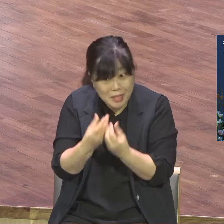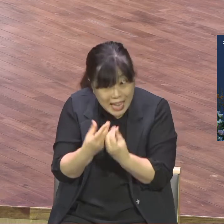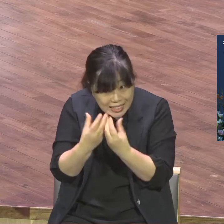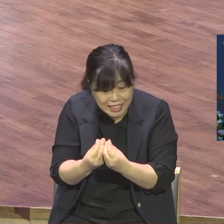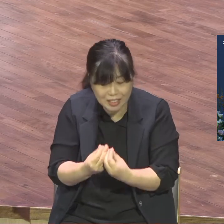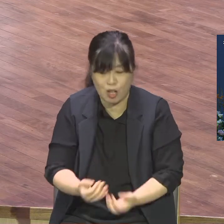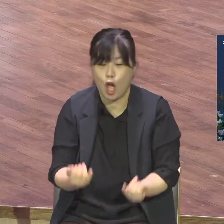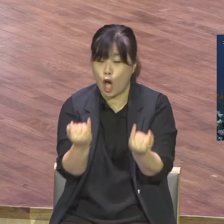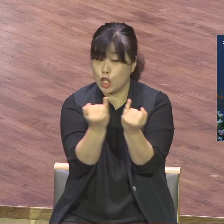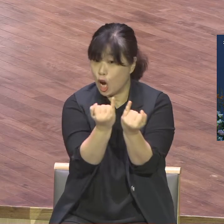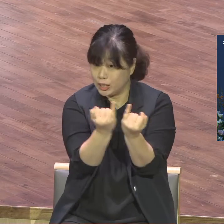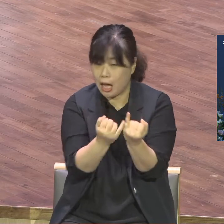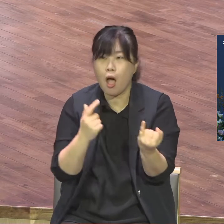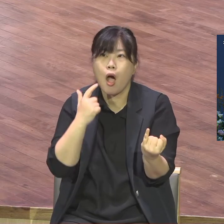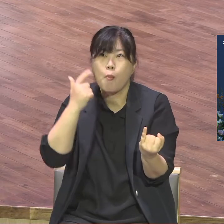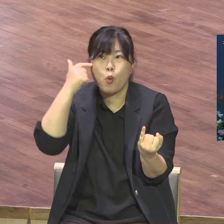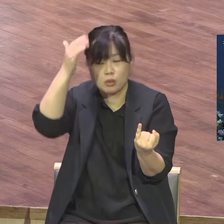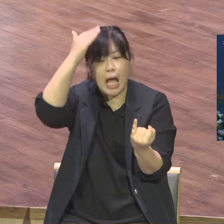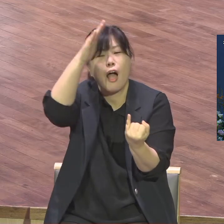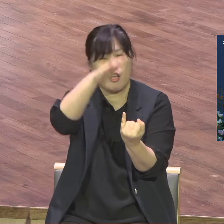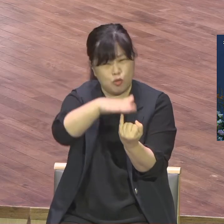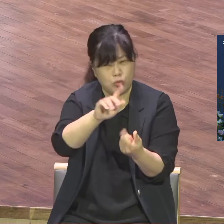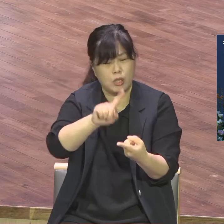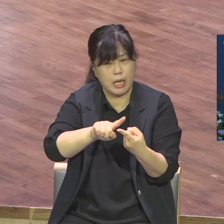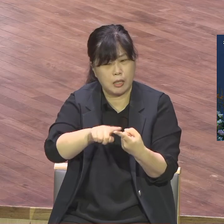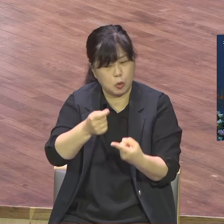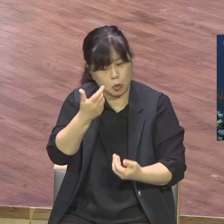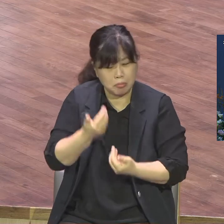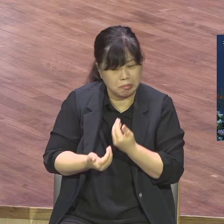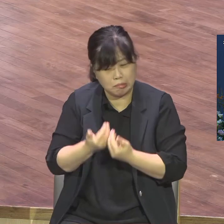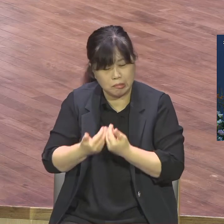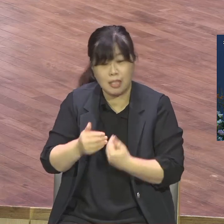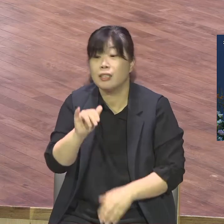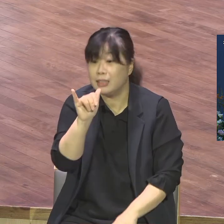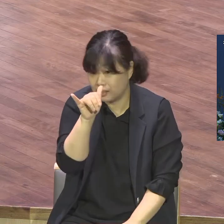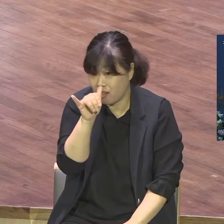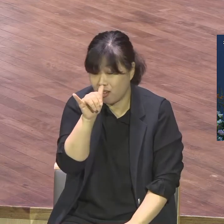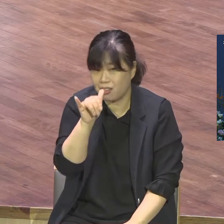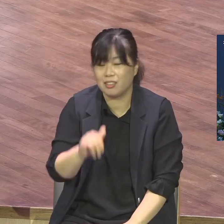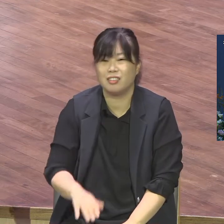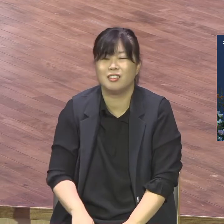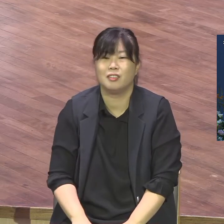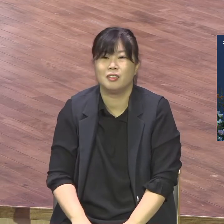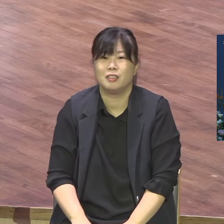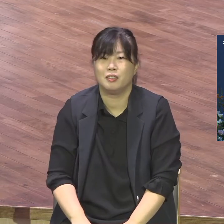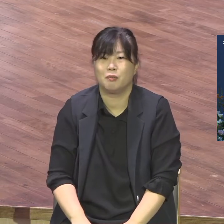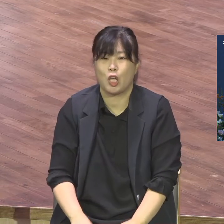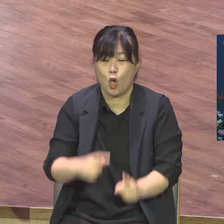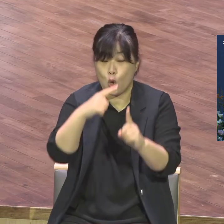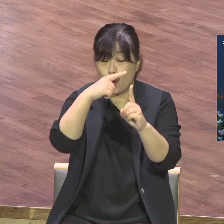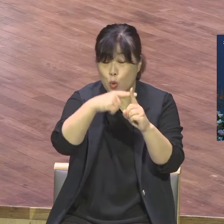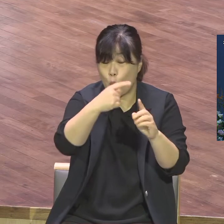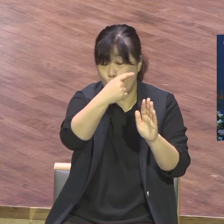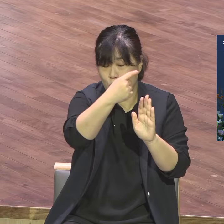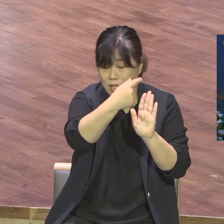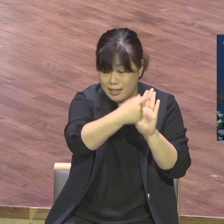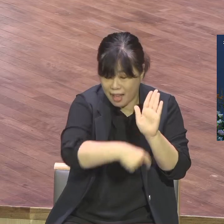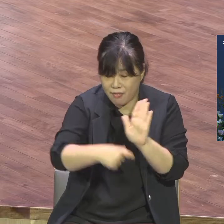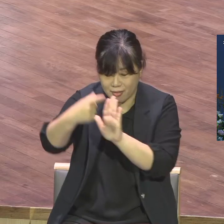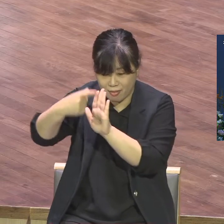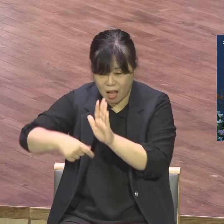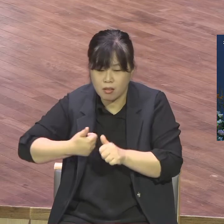안수입니다. 교회 안에서. 여기에 대해서 교단별로요, 시차가, 이 시각차